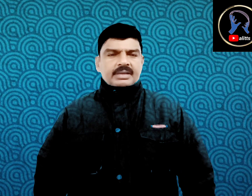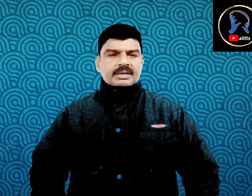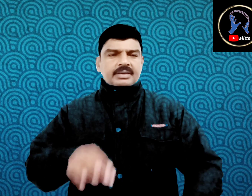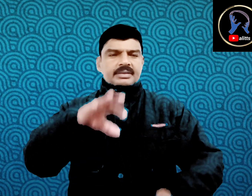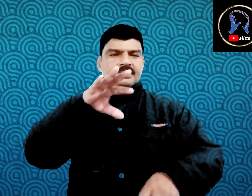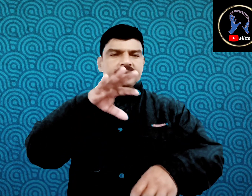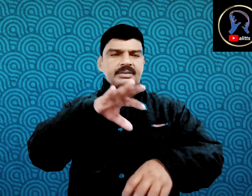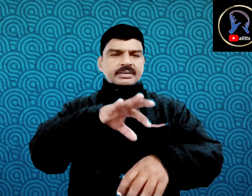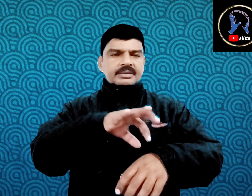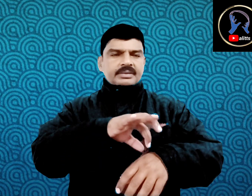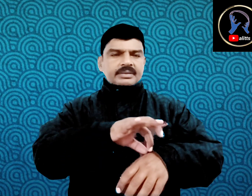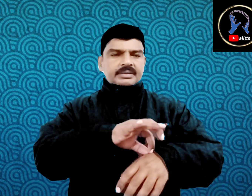काटना